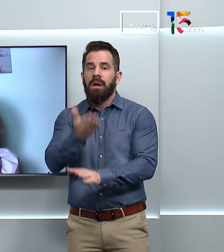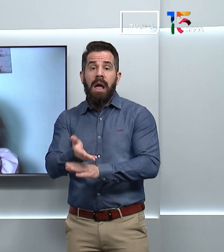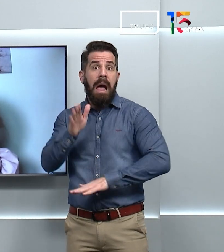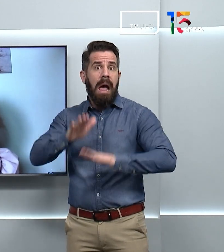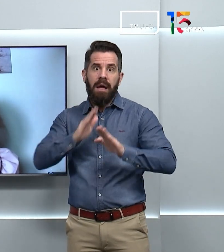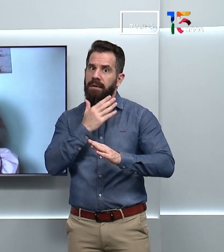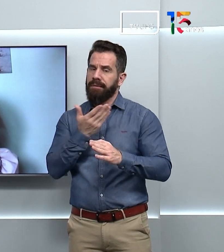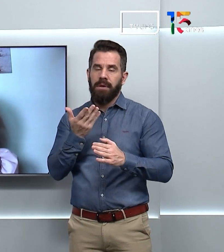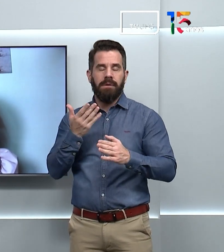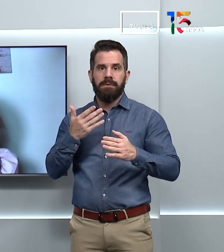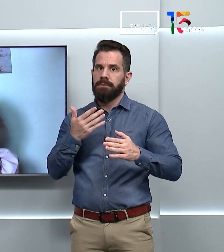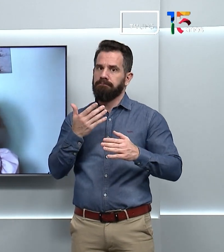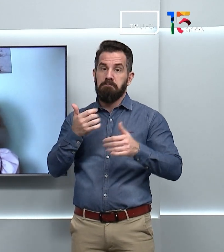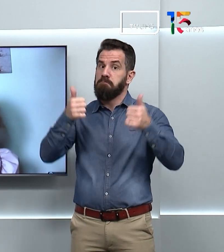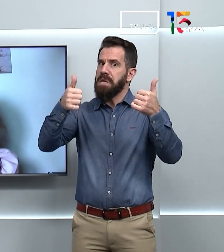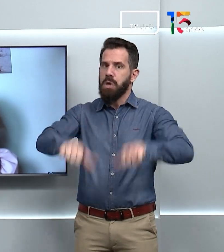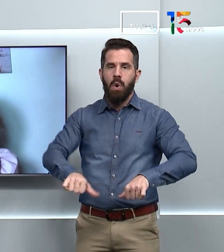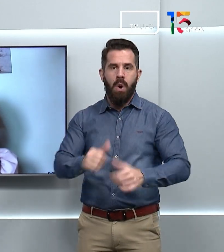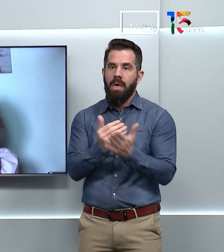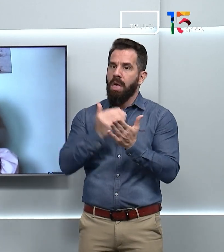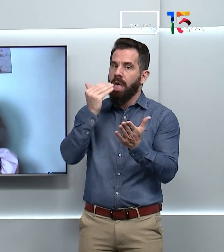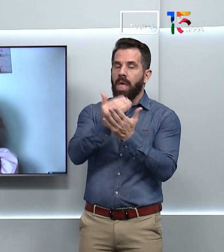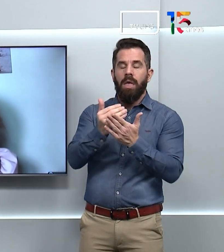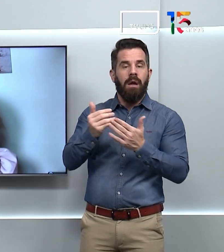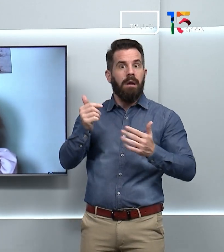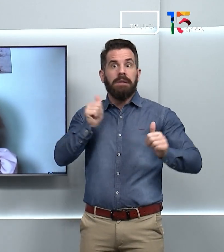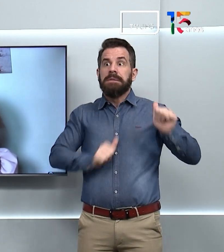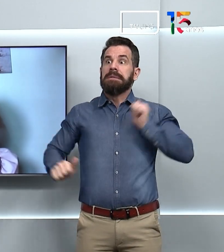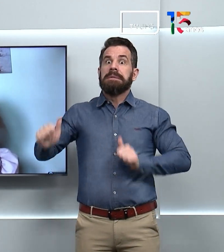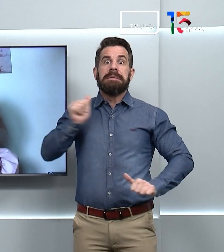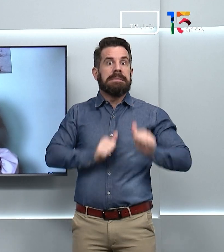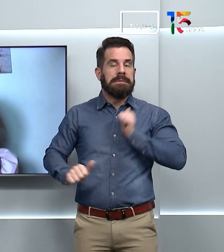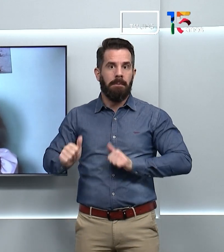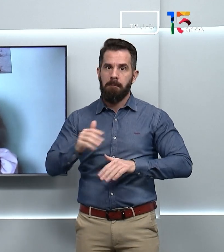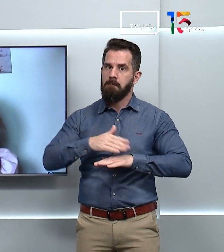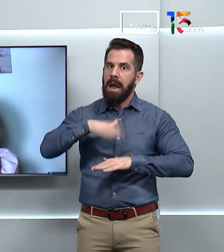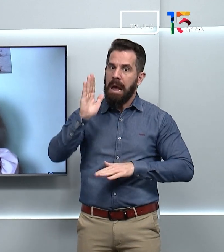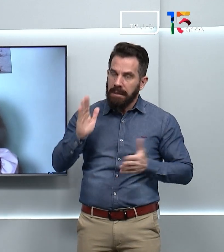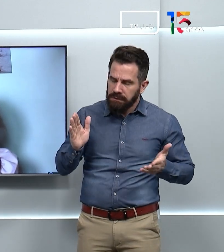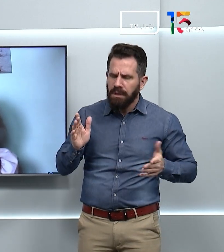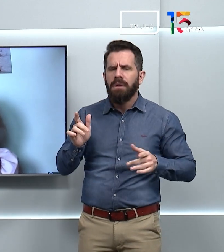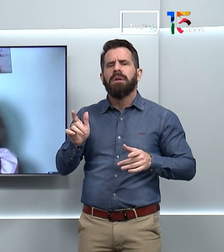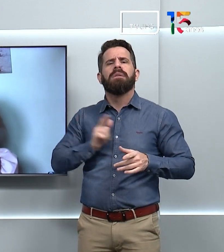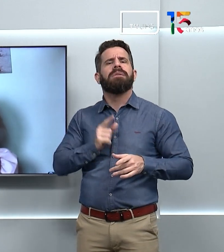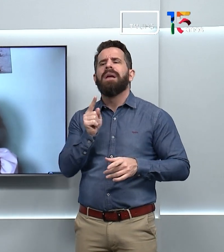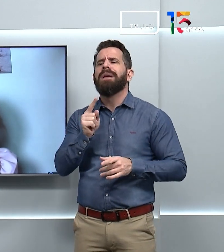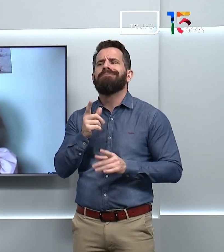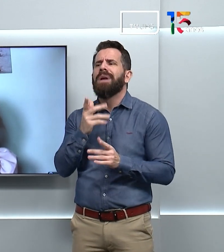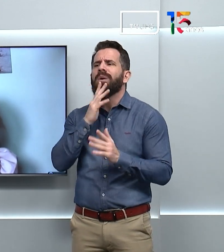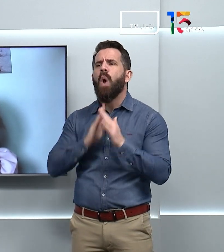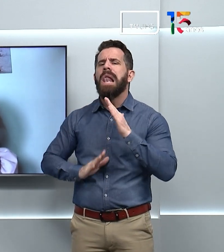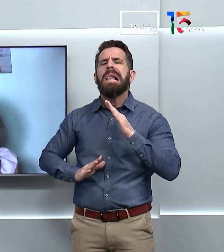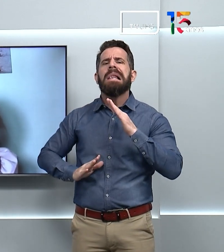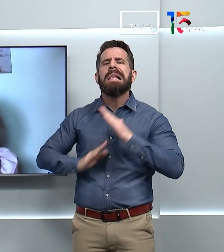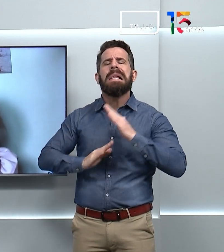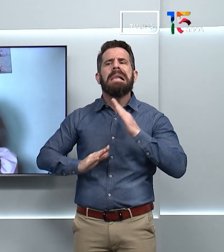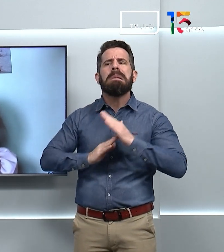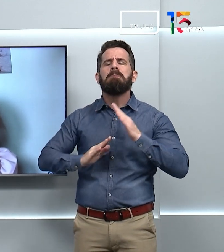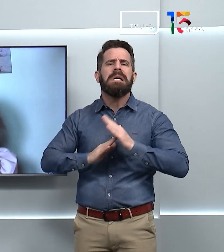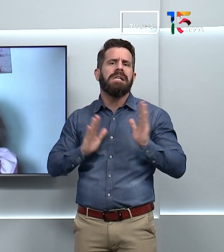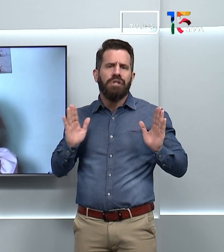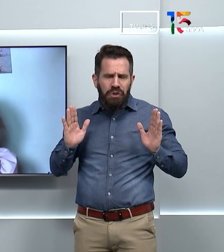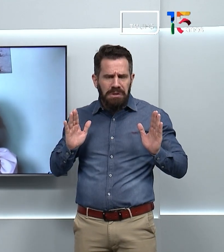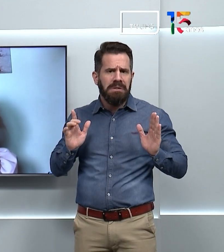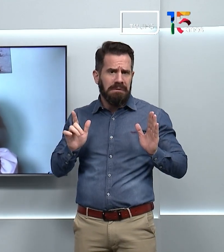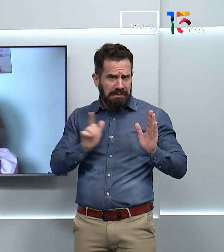ansioso, mais hiperativo porque consome muita cafeína. Existe um limite de saudável que as pessoas, de forma geral, devem